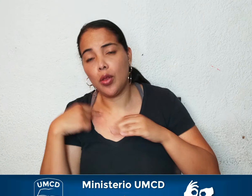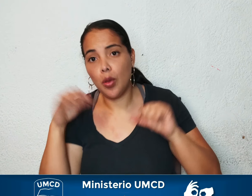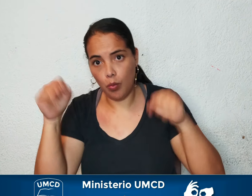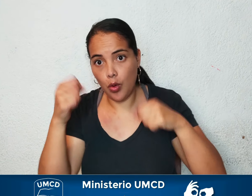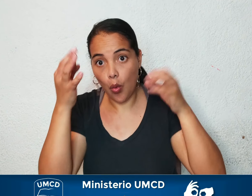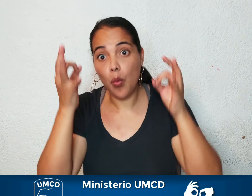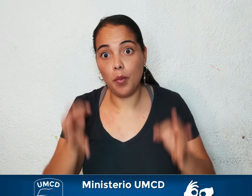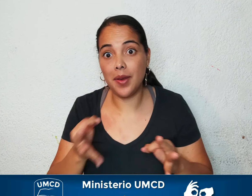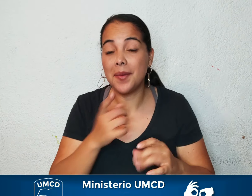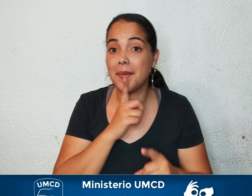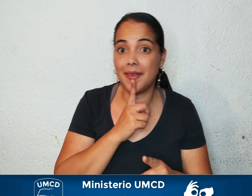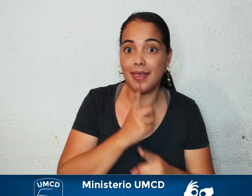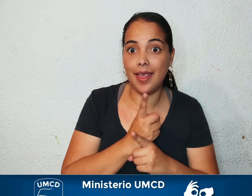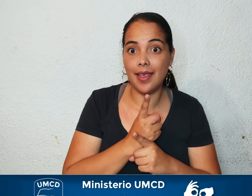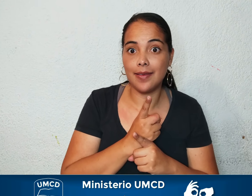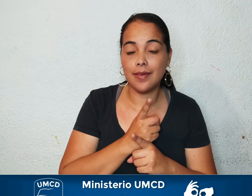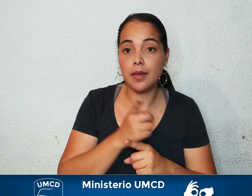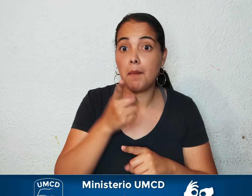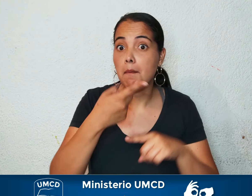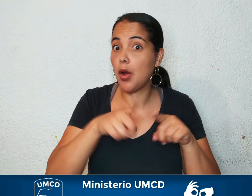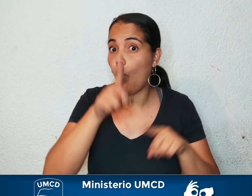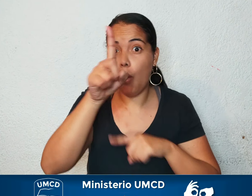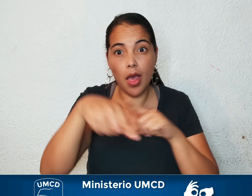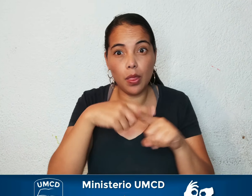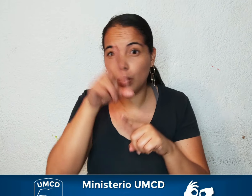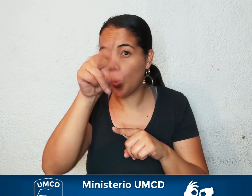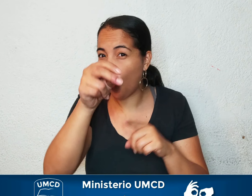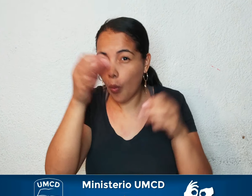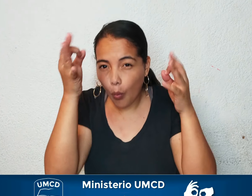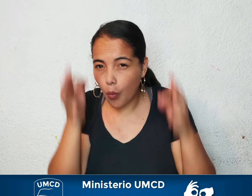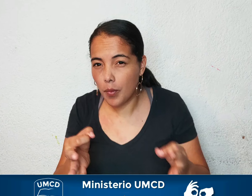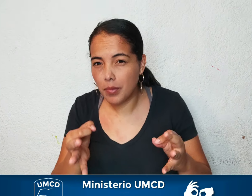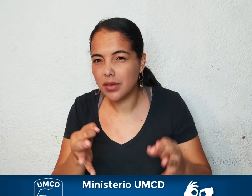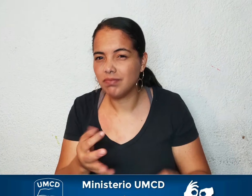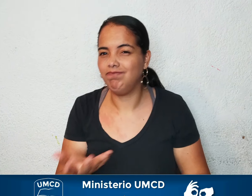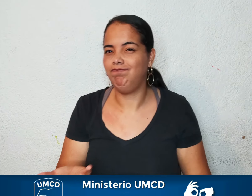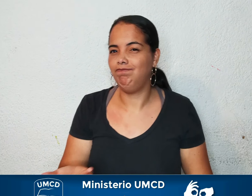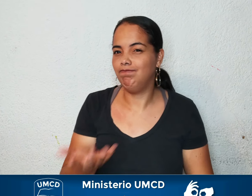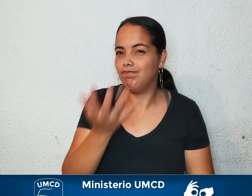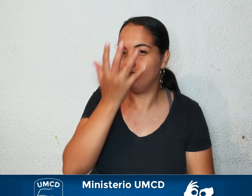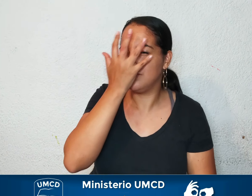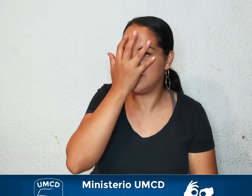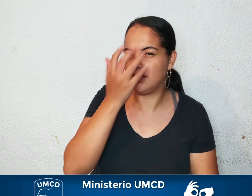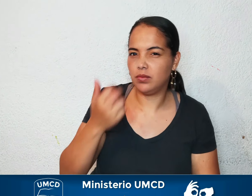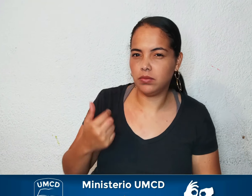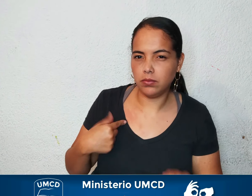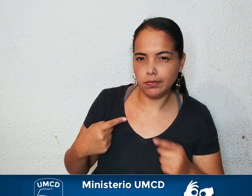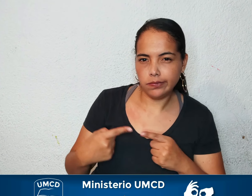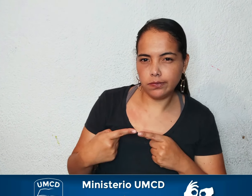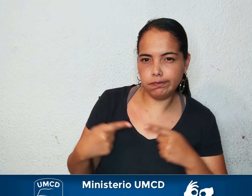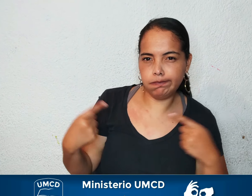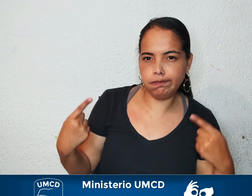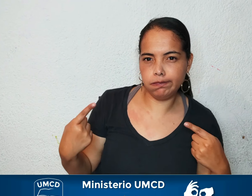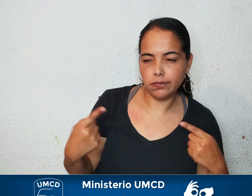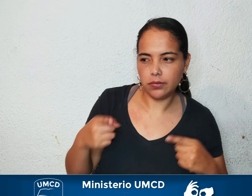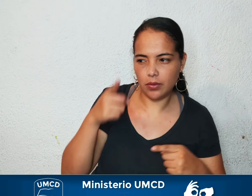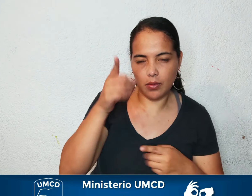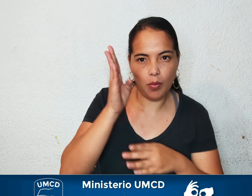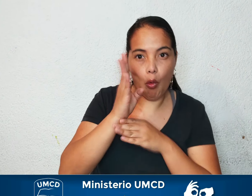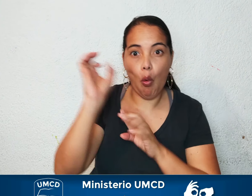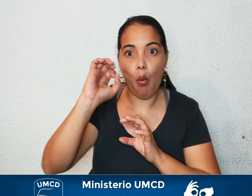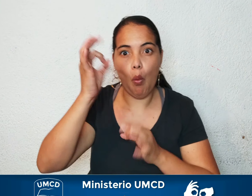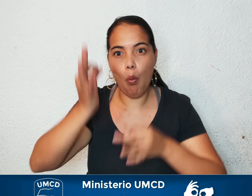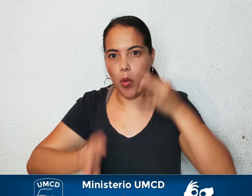compromiso de cumplir algo. La falta de cumplimiento de una de las partes pues llevaría a la penalidad o